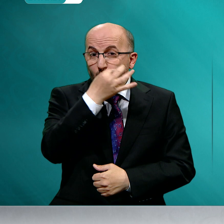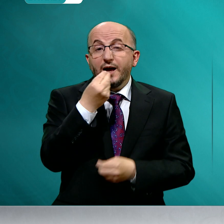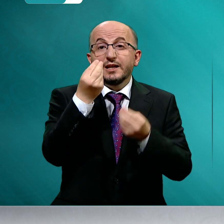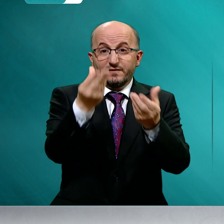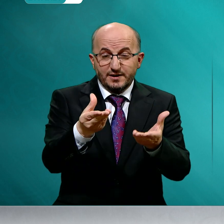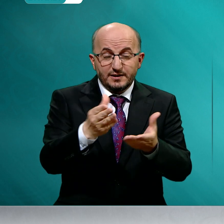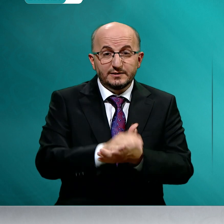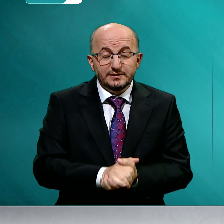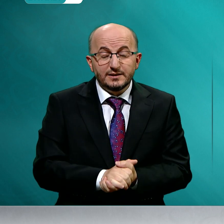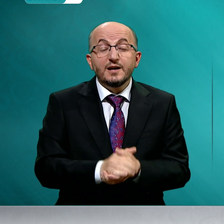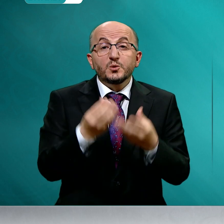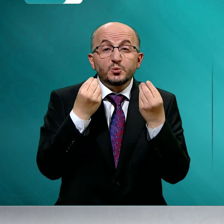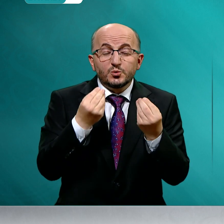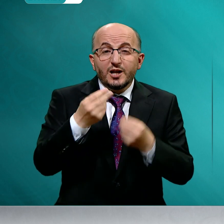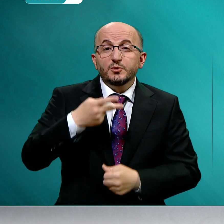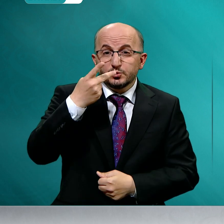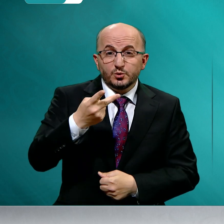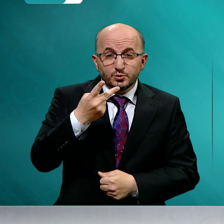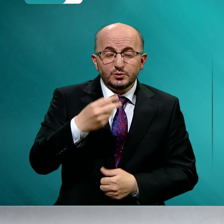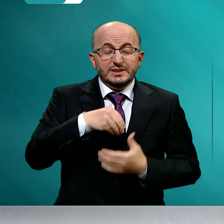kolaylaştırıcıdır. Güzel bir sözün,